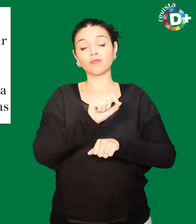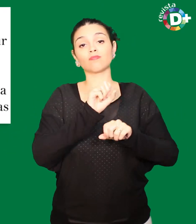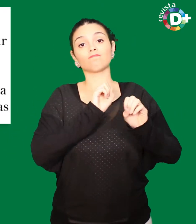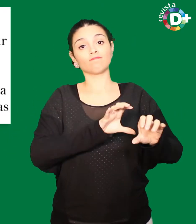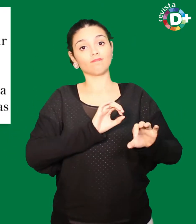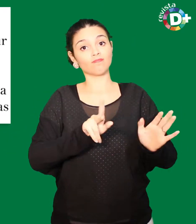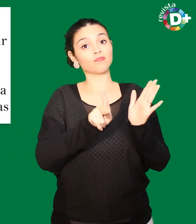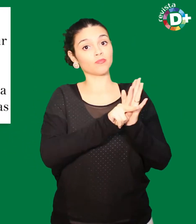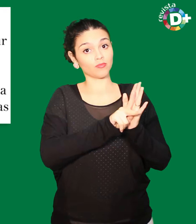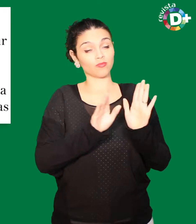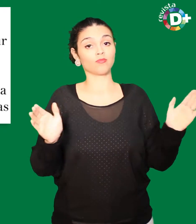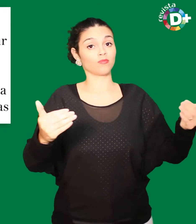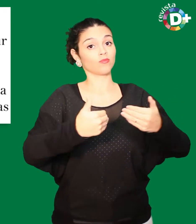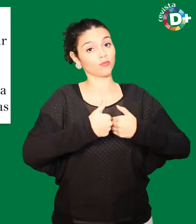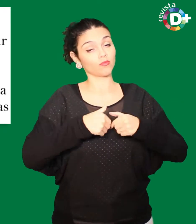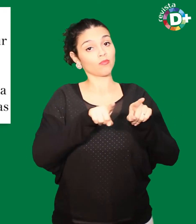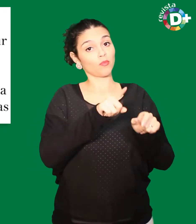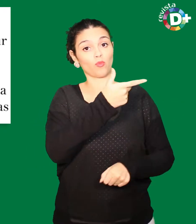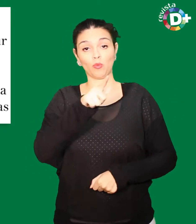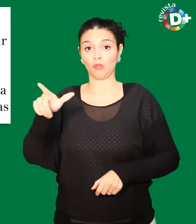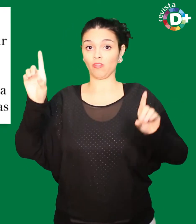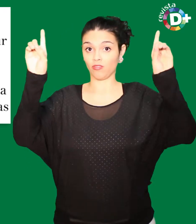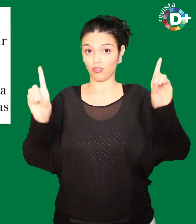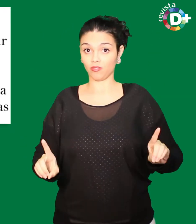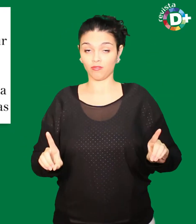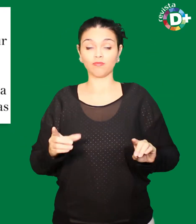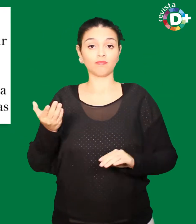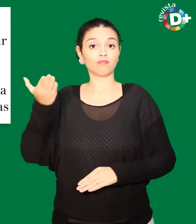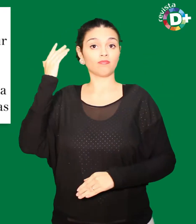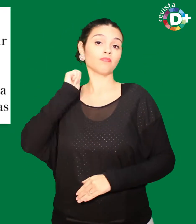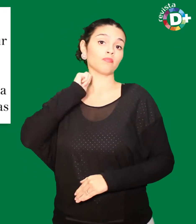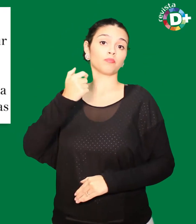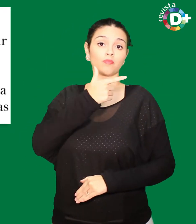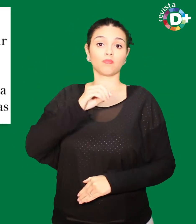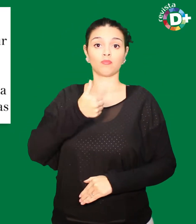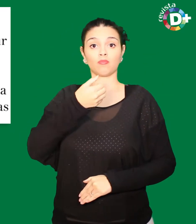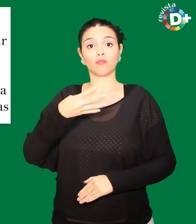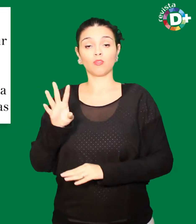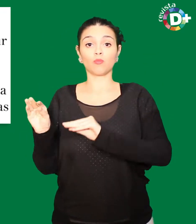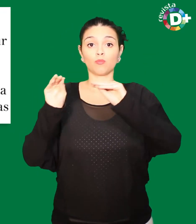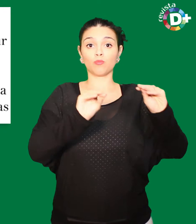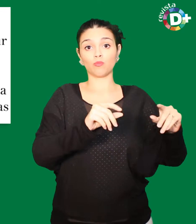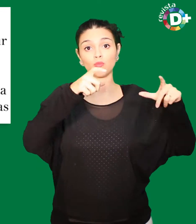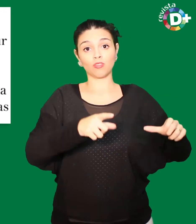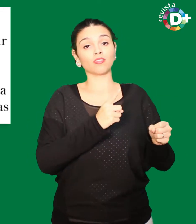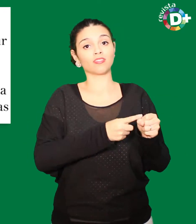outras deficiências. Desde abril de 2014, quando se mudou para a cidade de Santos, São